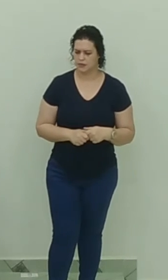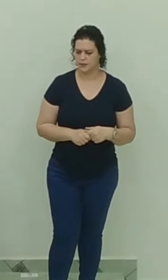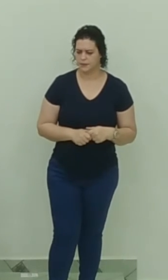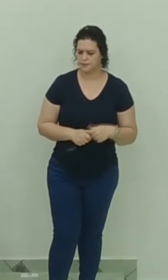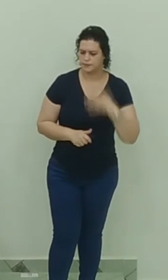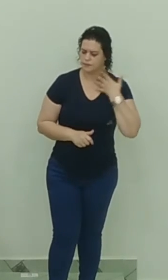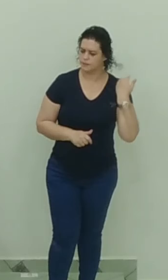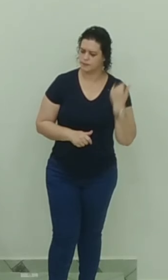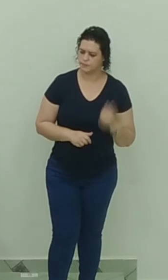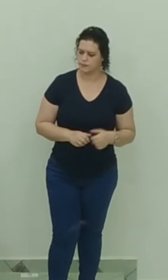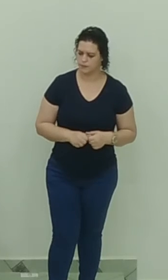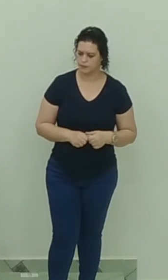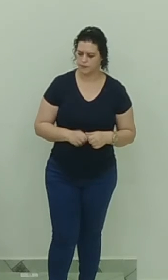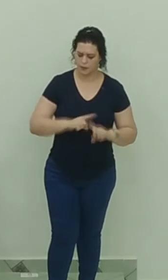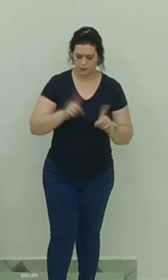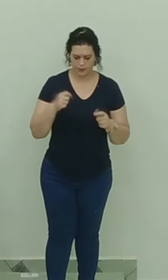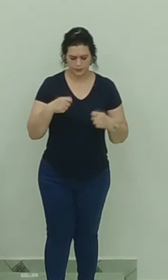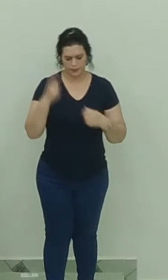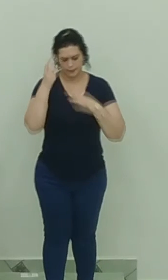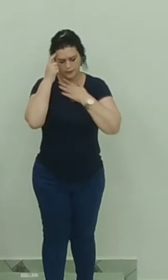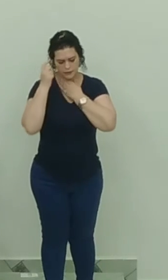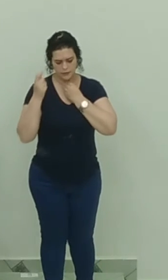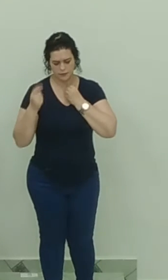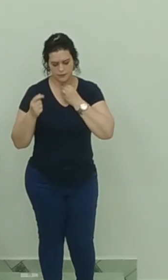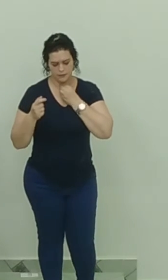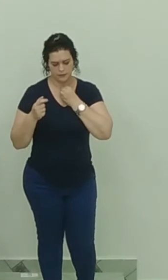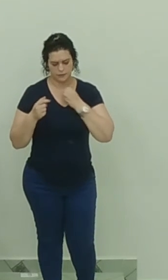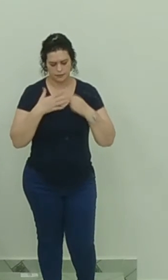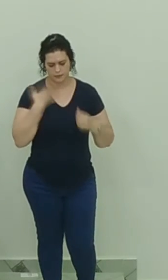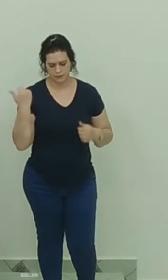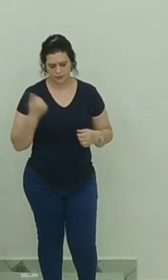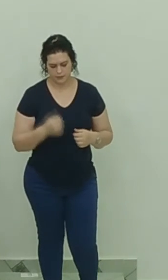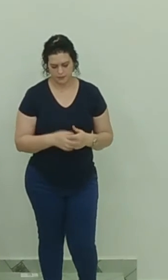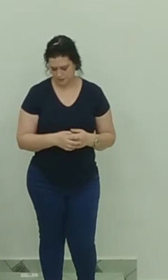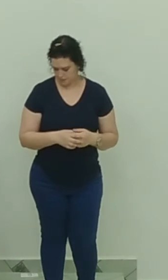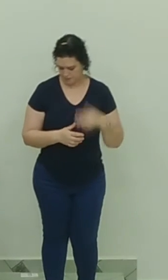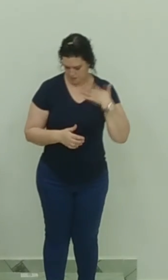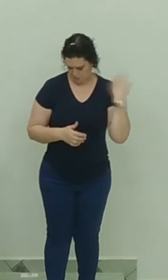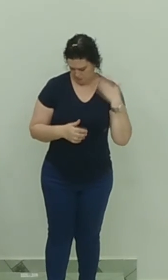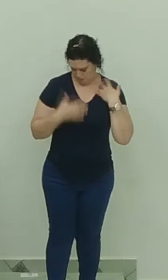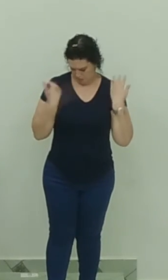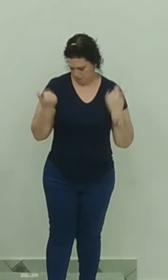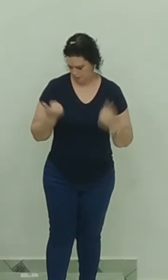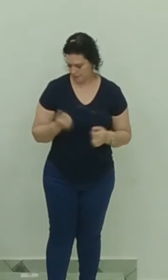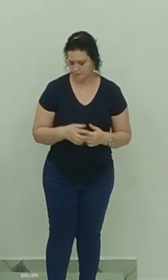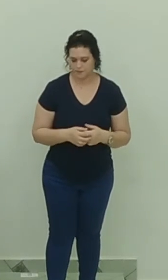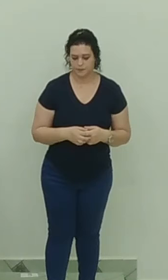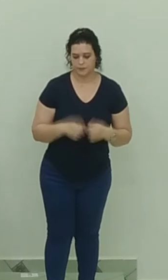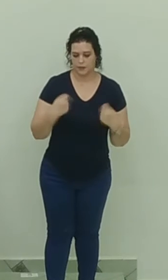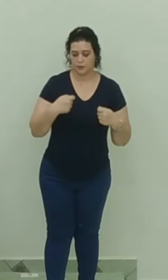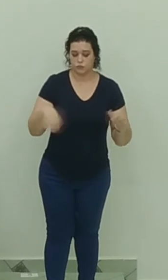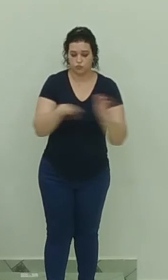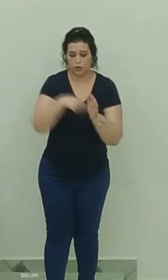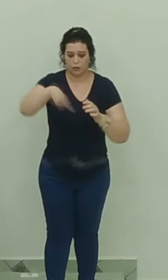pecado. Mas pense, temos que chegar lá no céu. Isso até lá